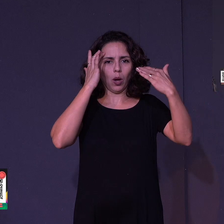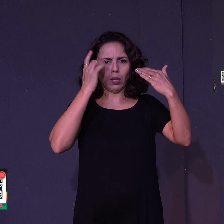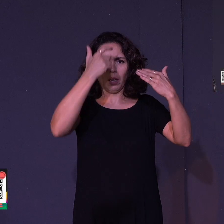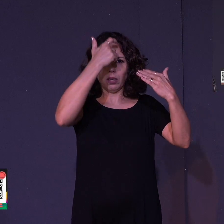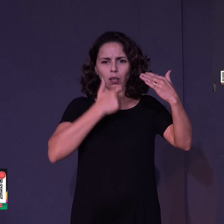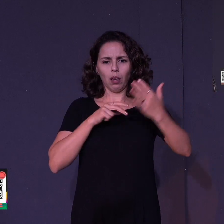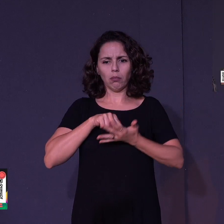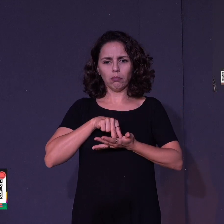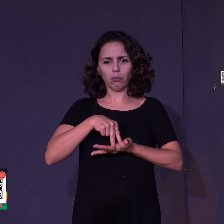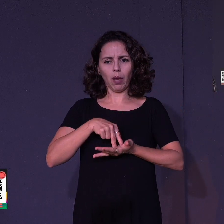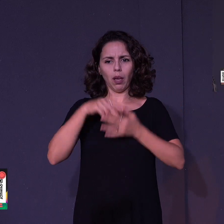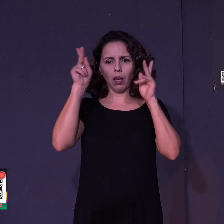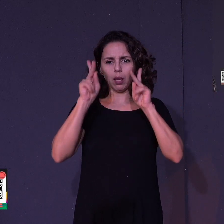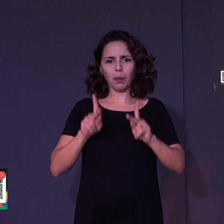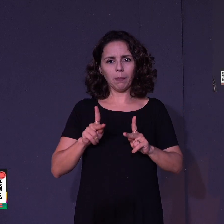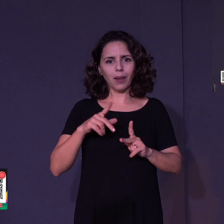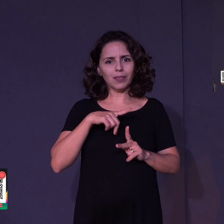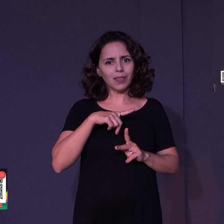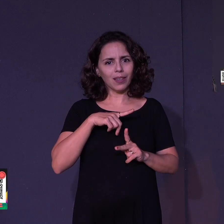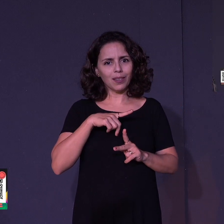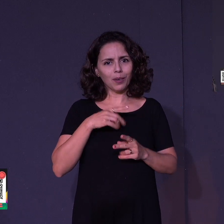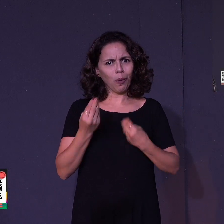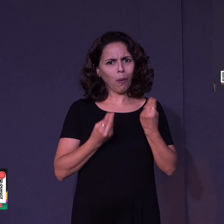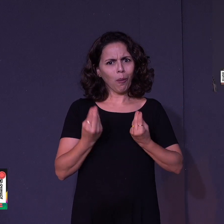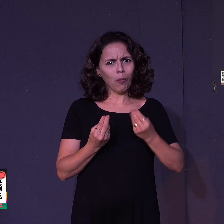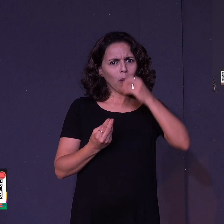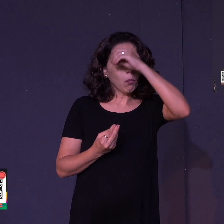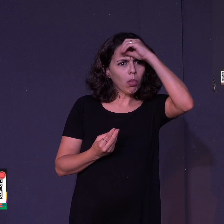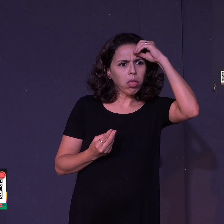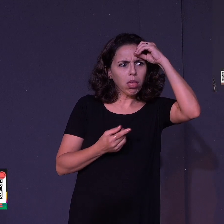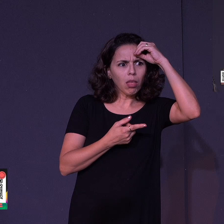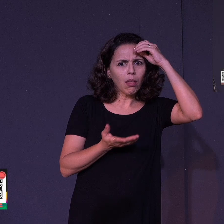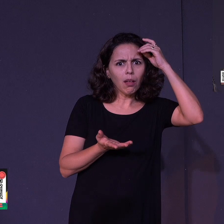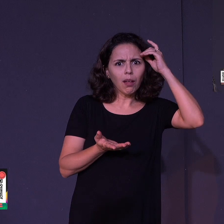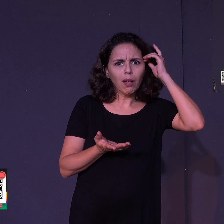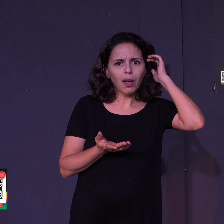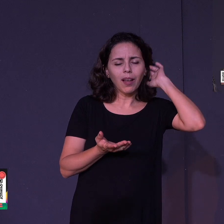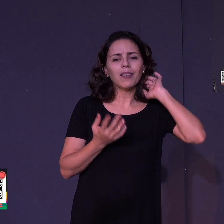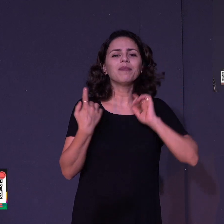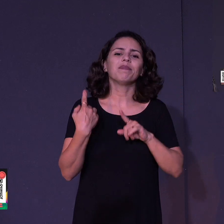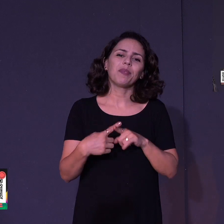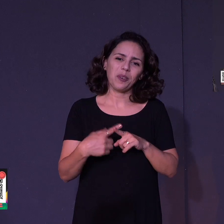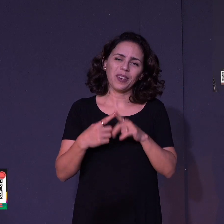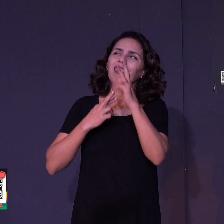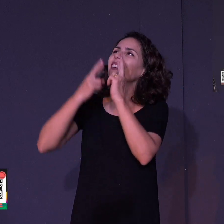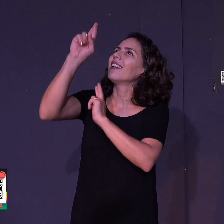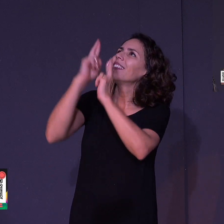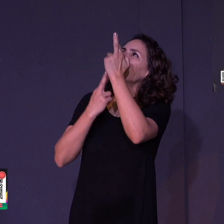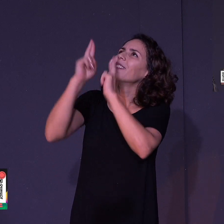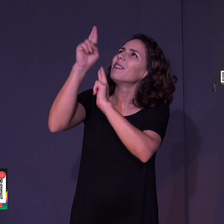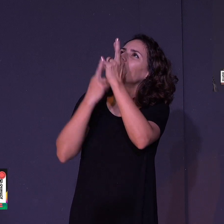Como pode estar em paz? As pessoas não sabem do relacionamento que eu e você temos com Deus. Mas esse relacionamento precisa